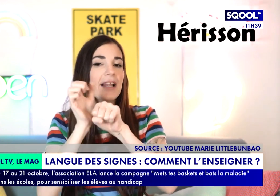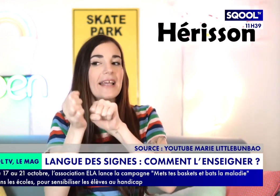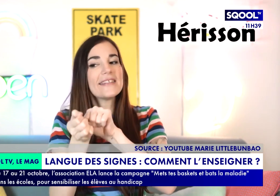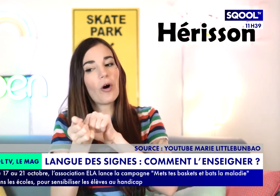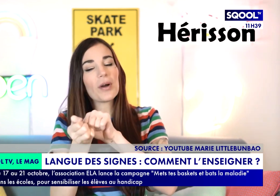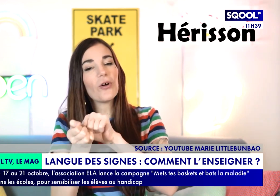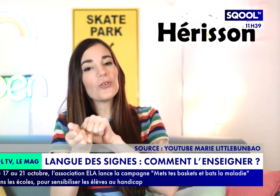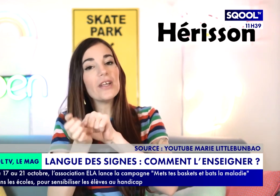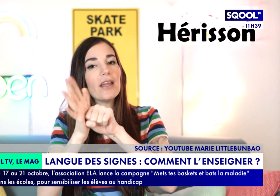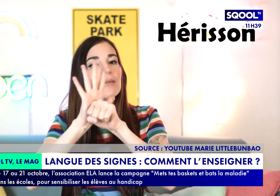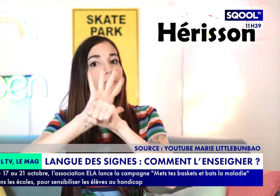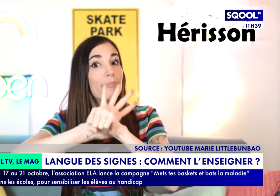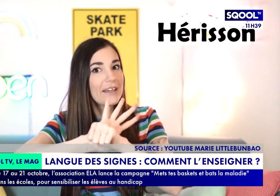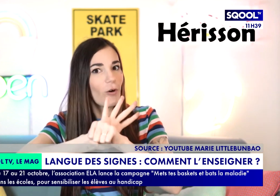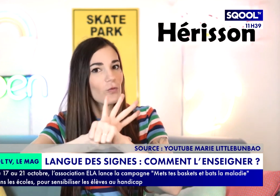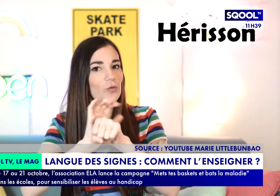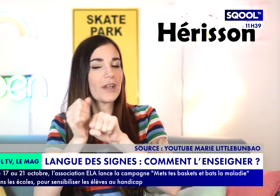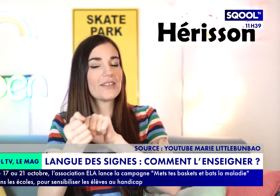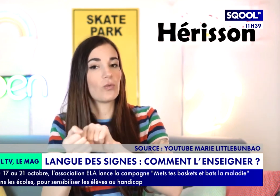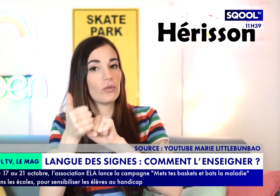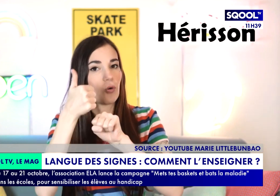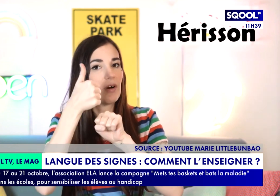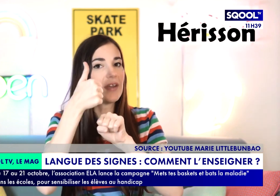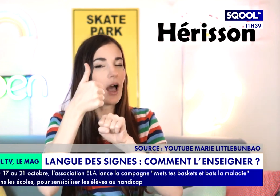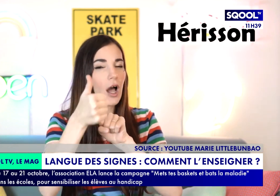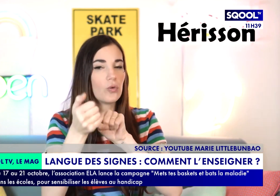Et ça représente les piquants du hérisson. Donc, on va faire un coup.